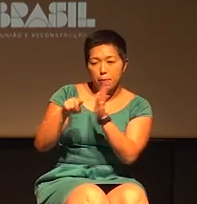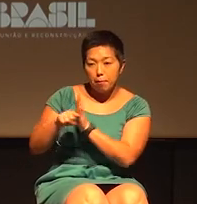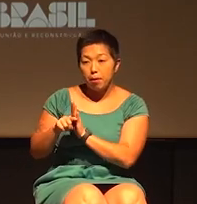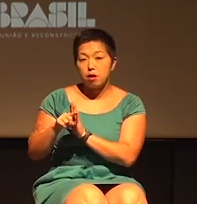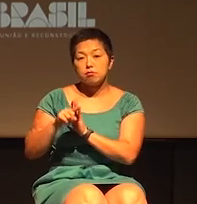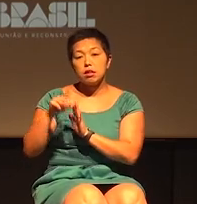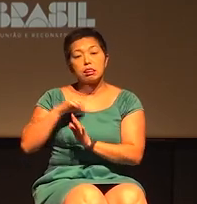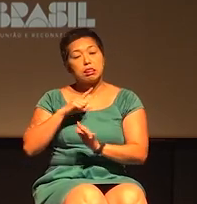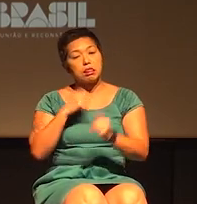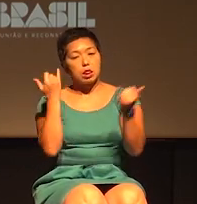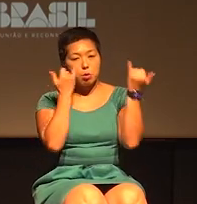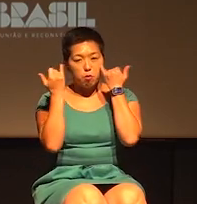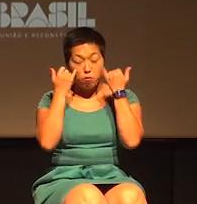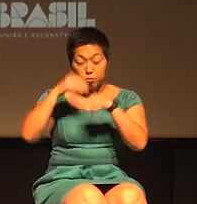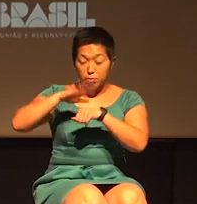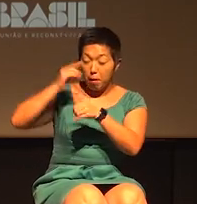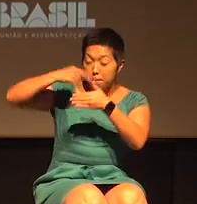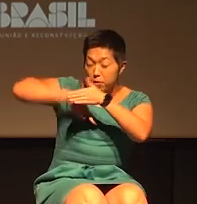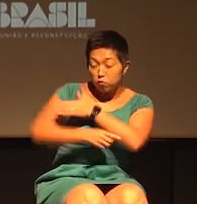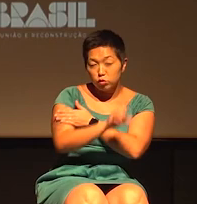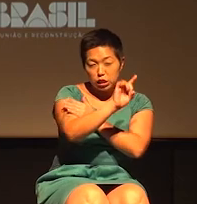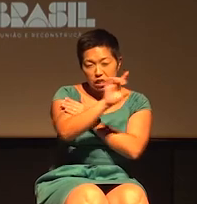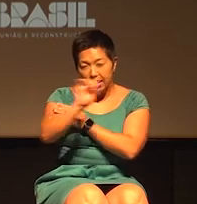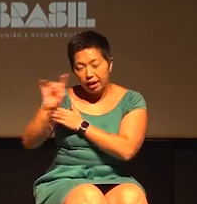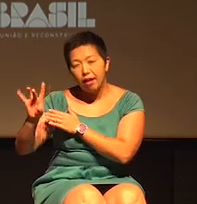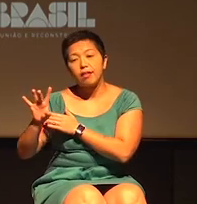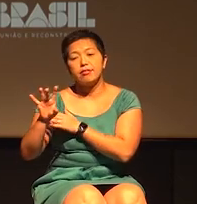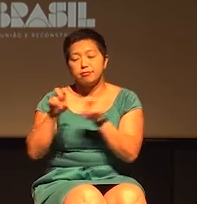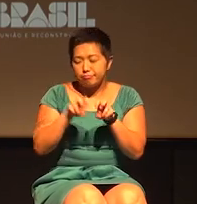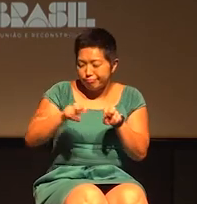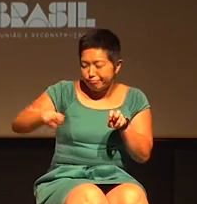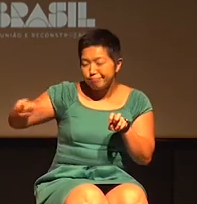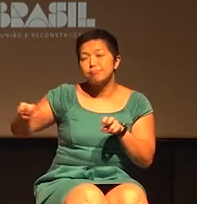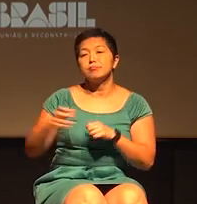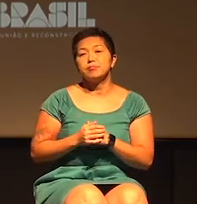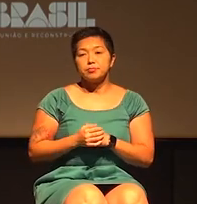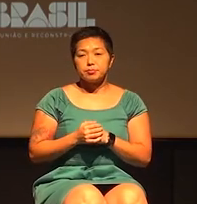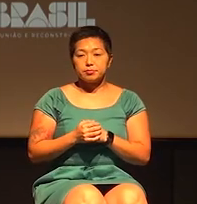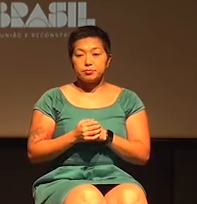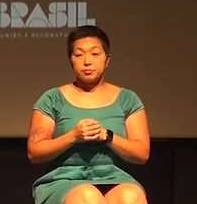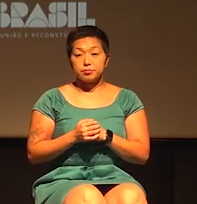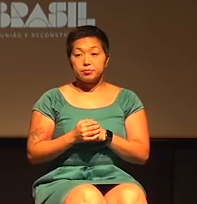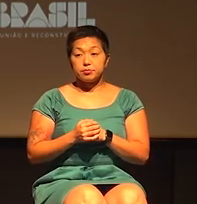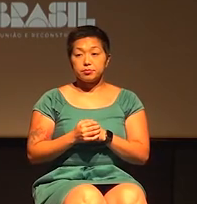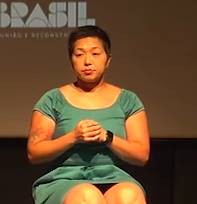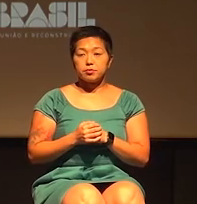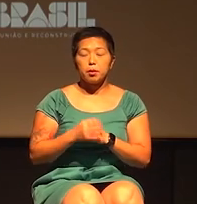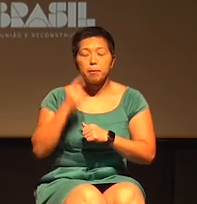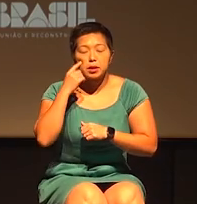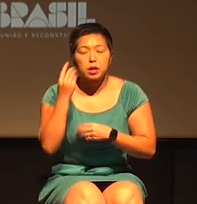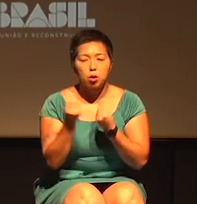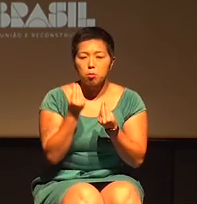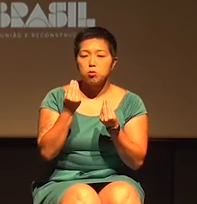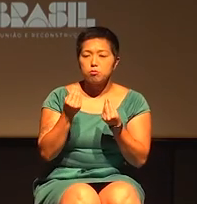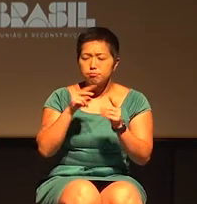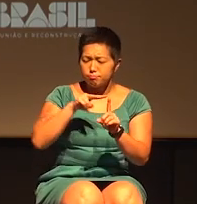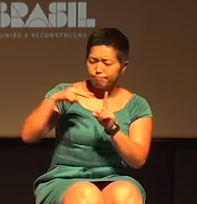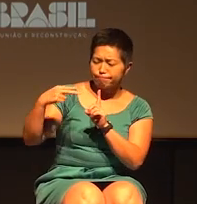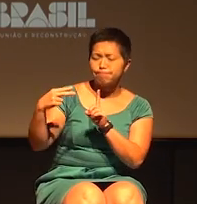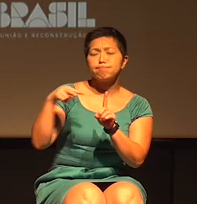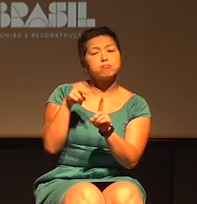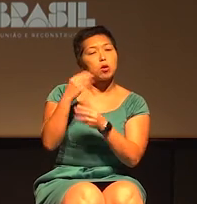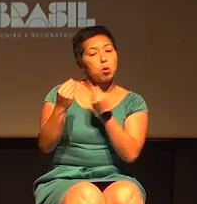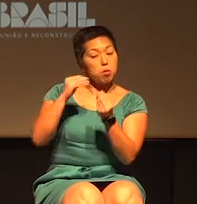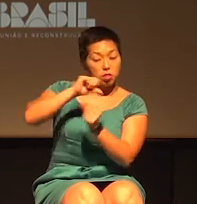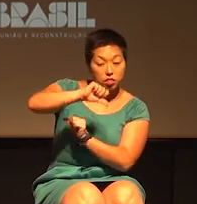informação né mais profunda de cada um assim eh procurar uma uma visão assim de transformação do